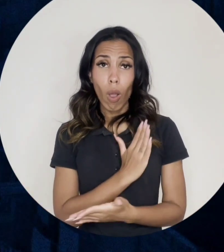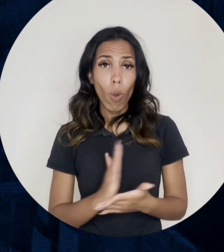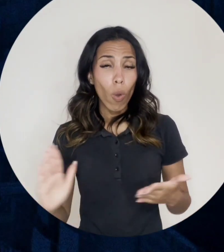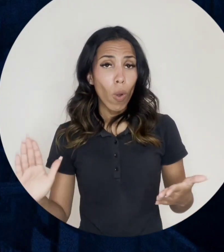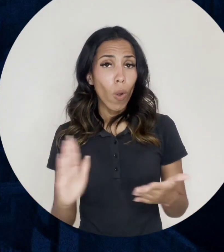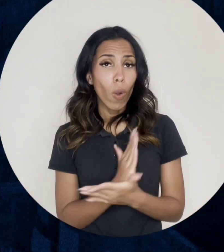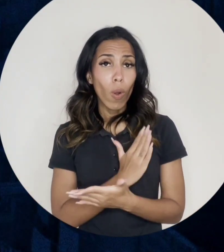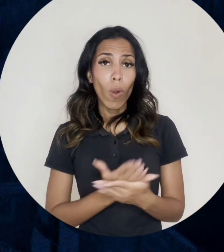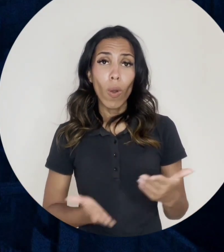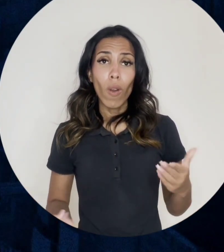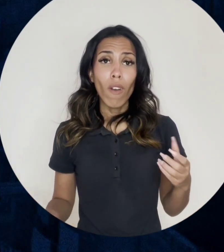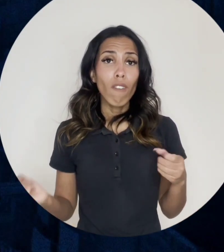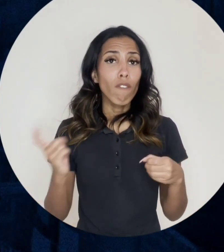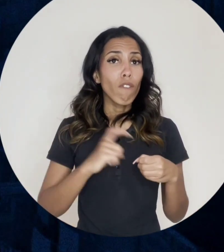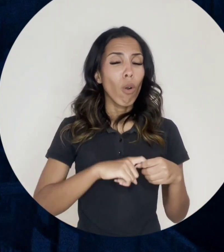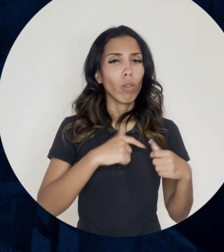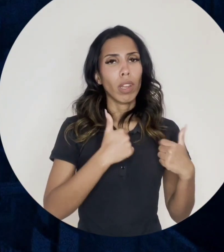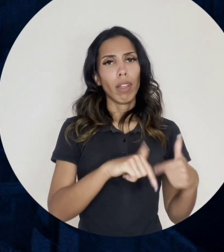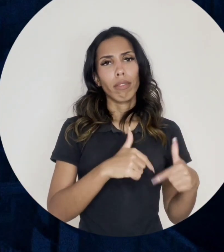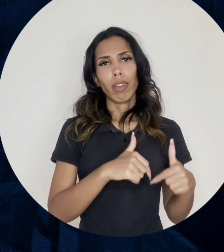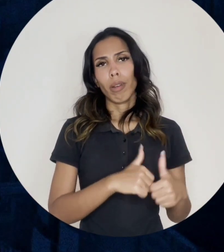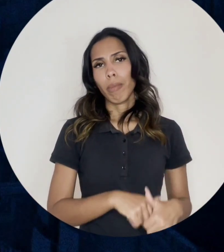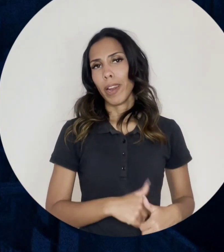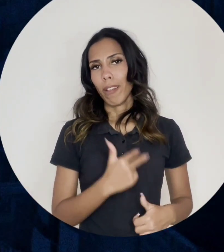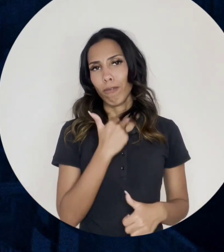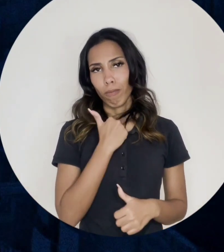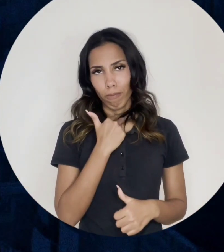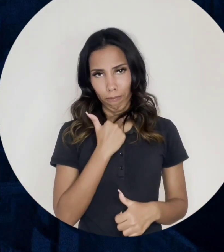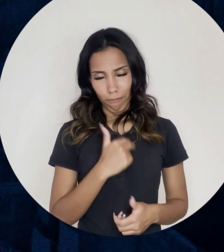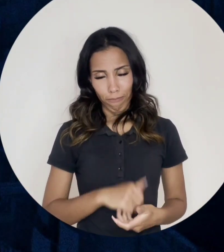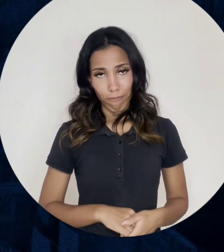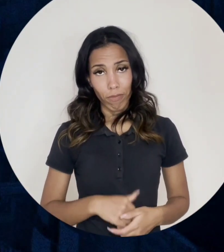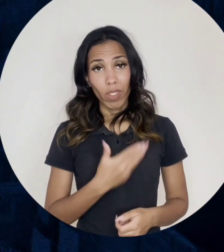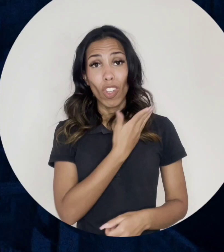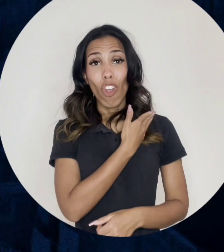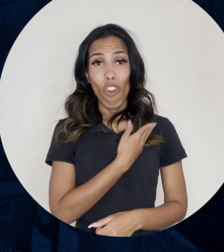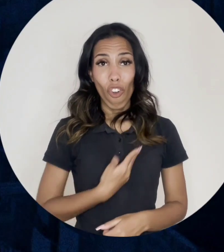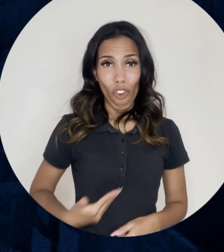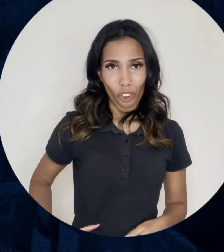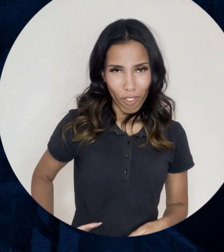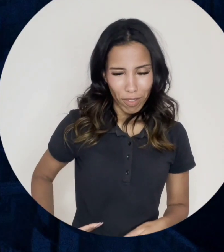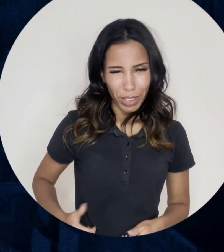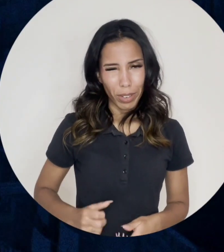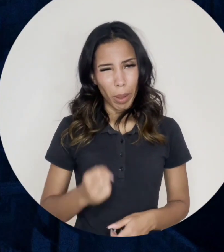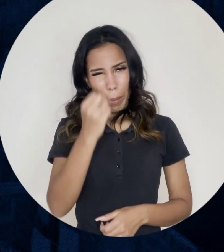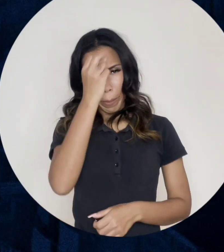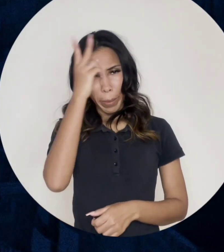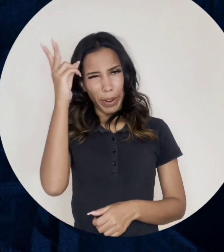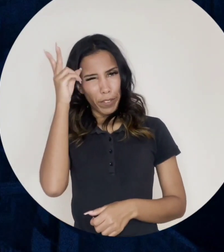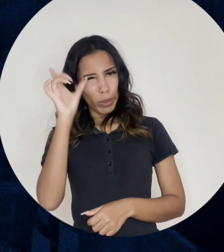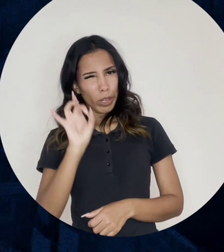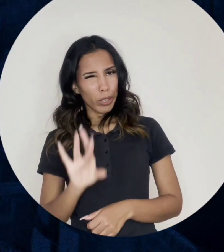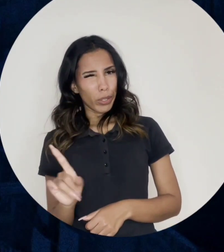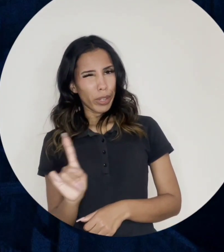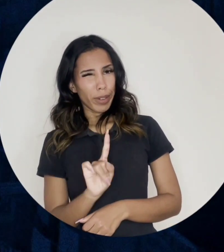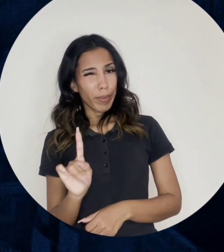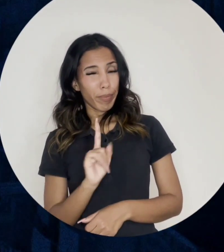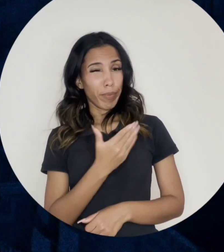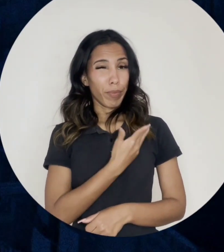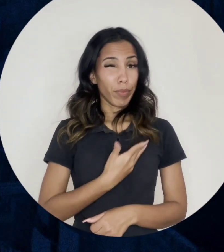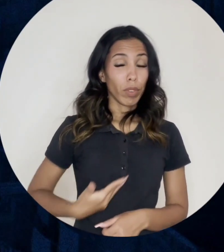nem voltar para o mesmo trabalho. E aí o governo, aí não é só a prefeitura, o governo,